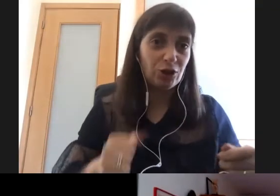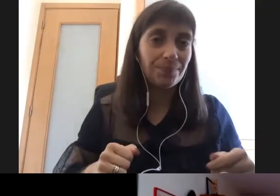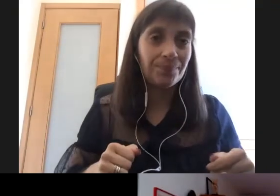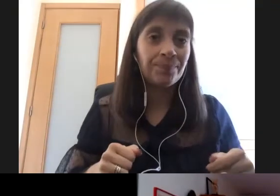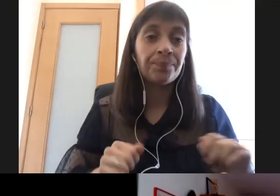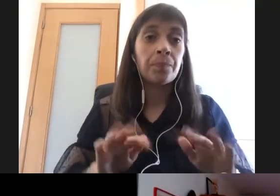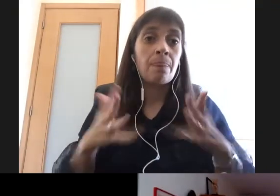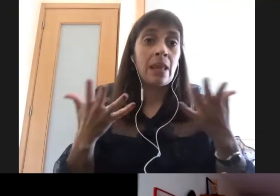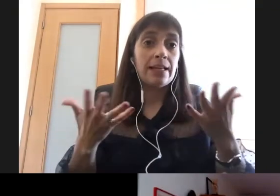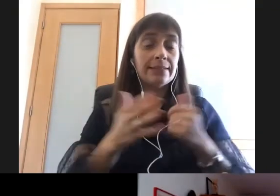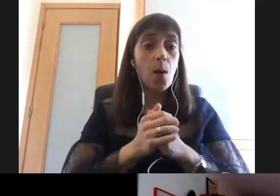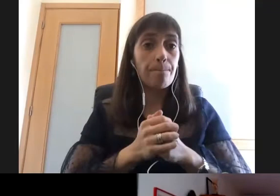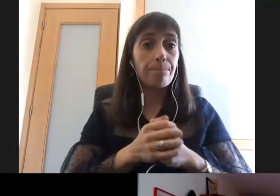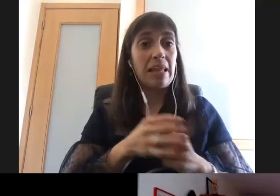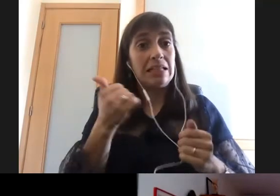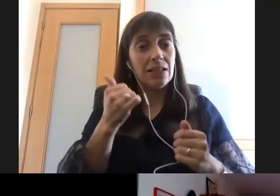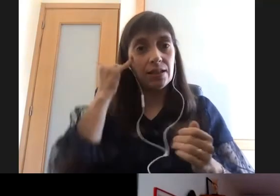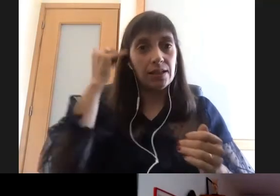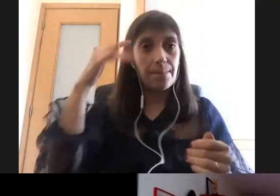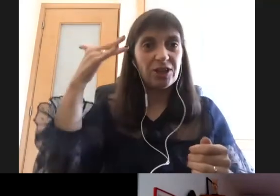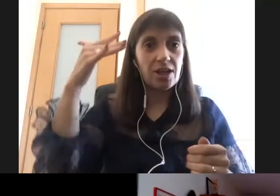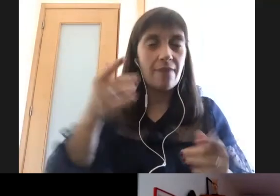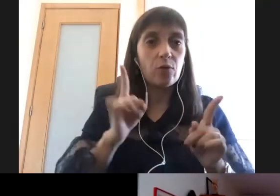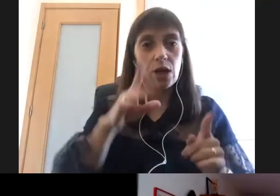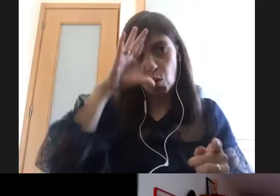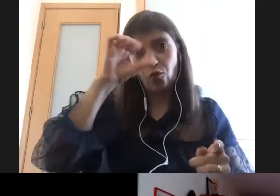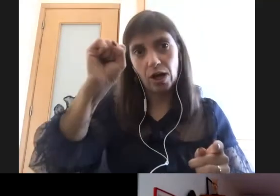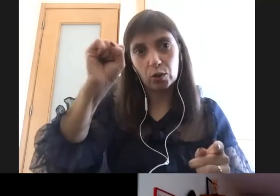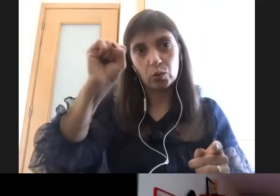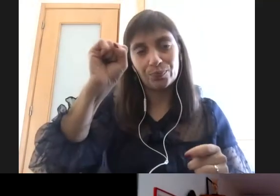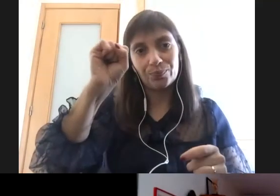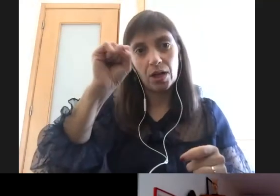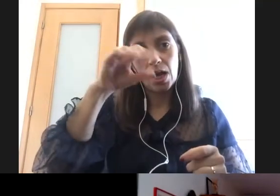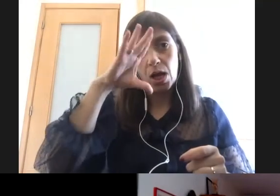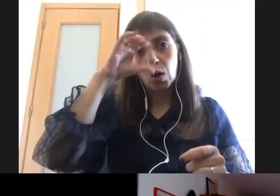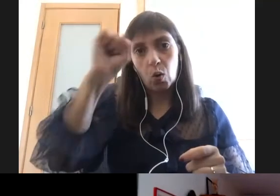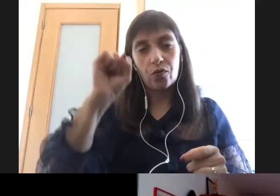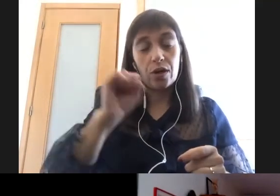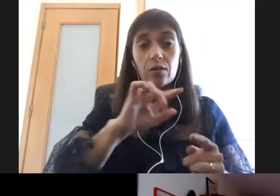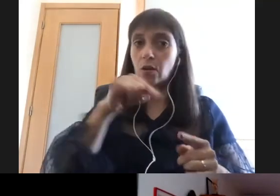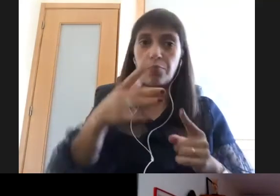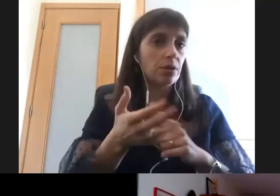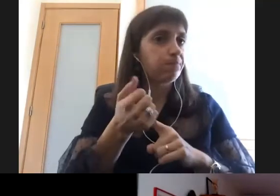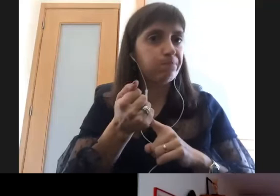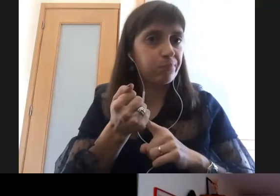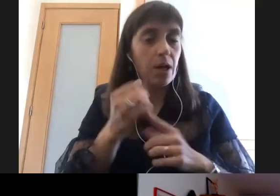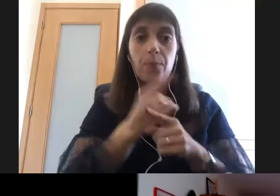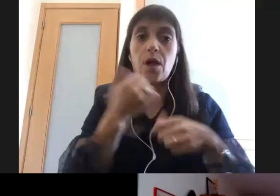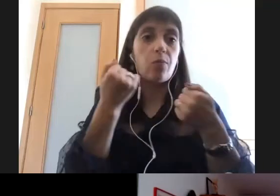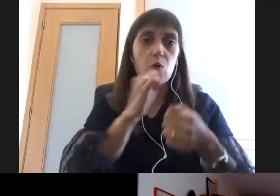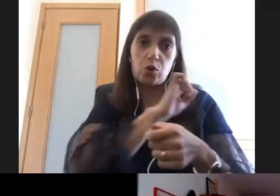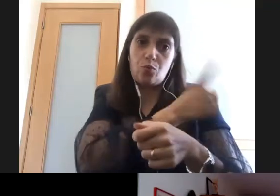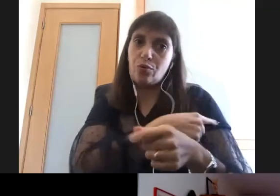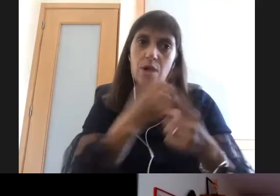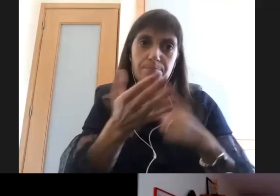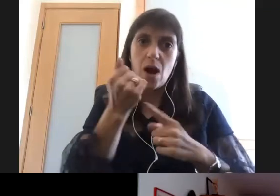e ele imaginava um governo que não se concretizou, ele não chegou ao poder, chegou perto,